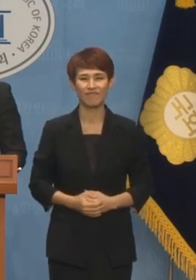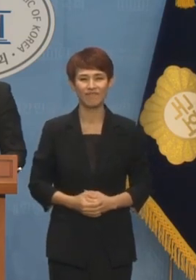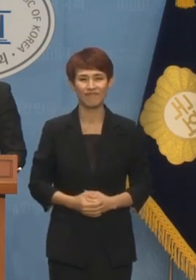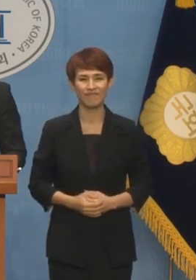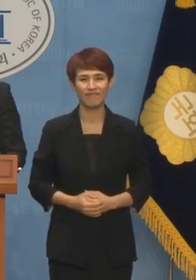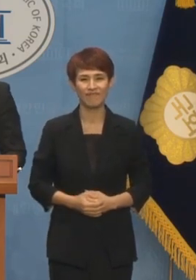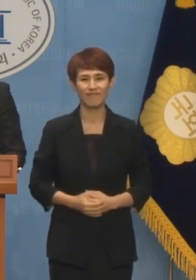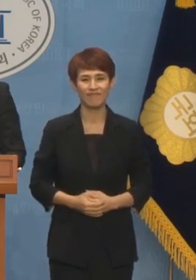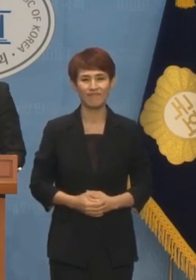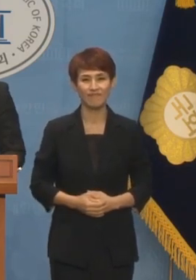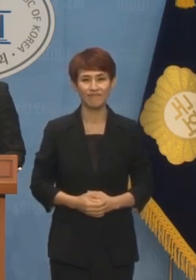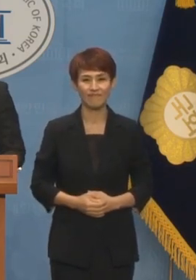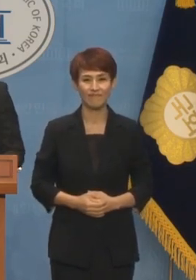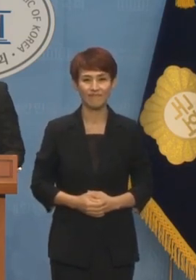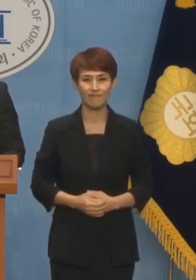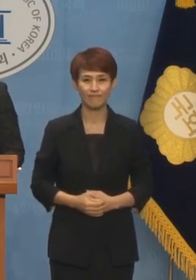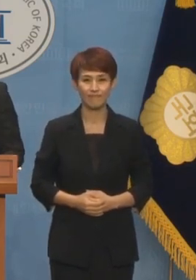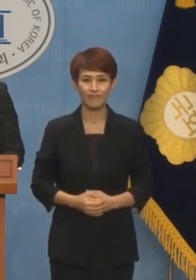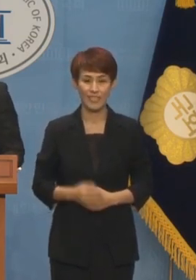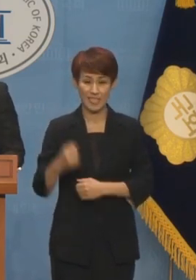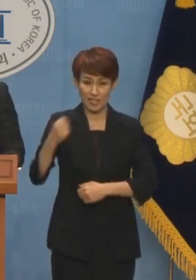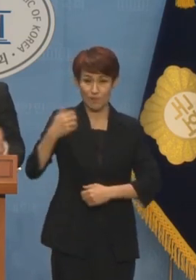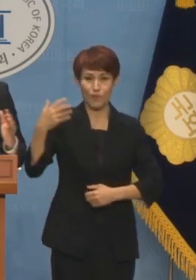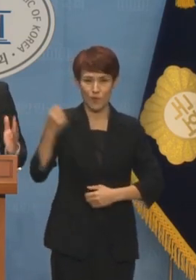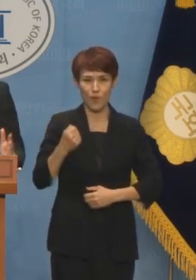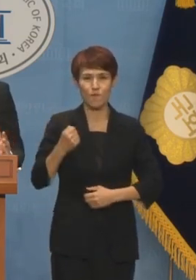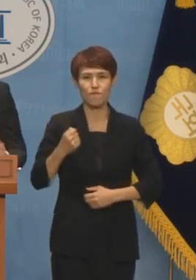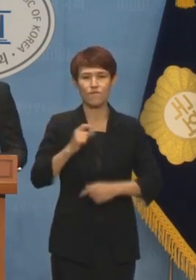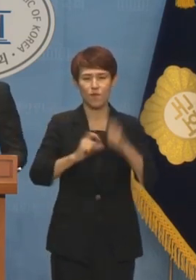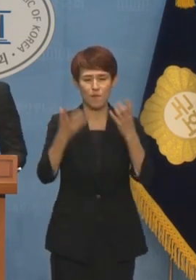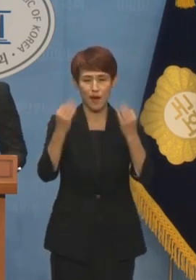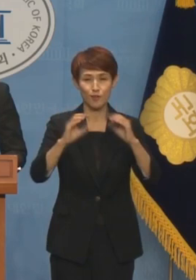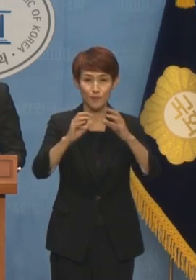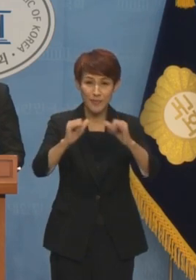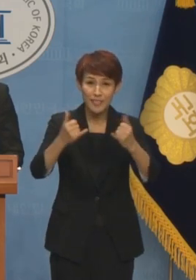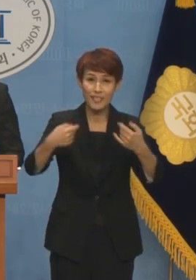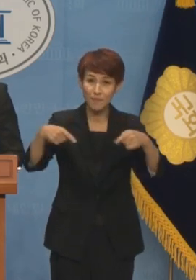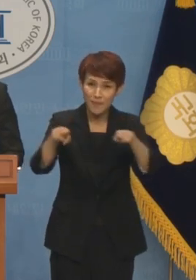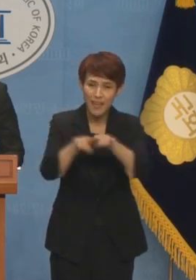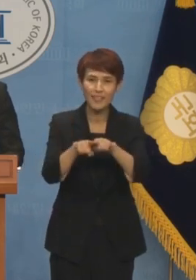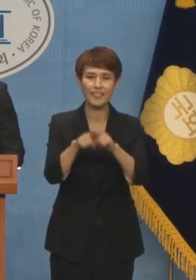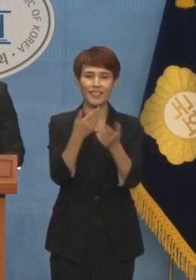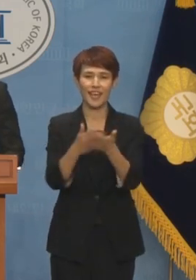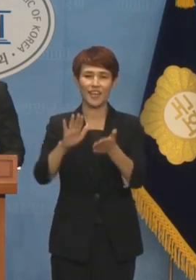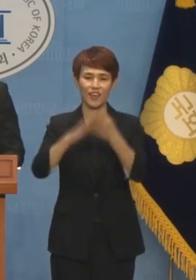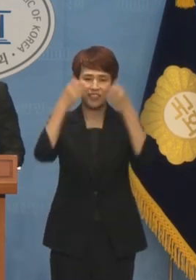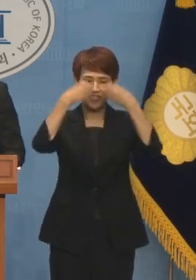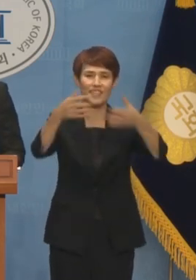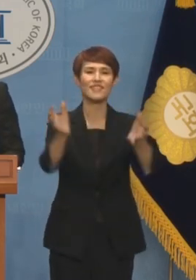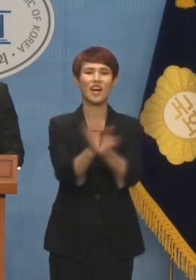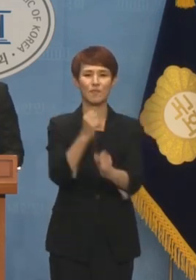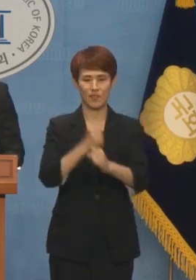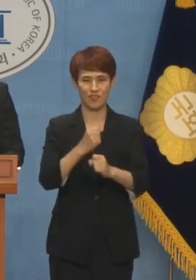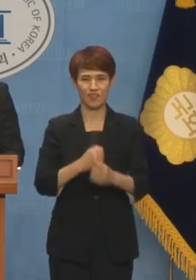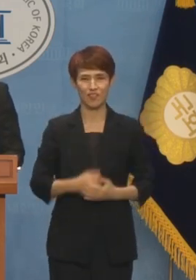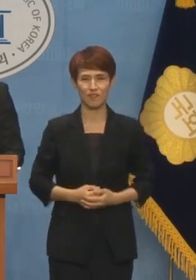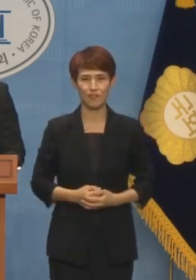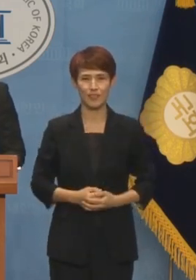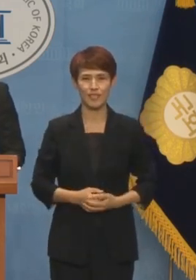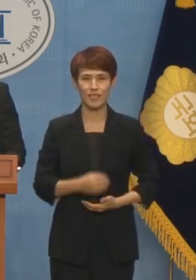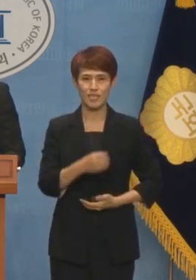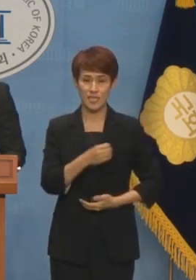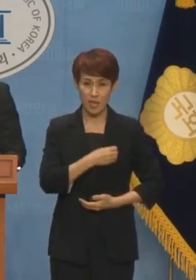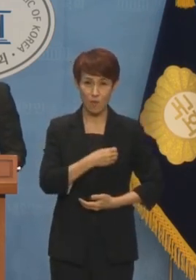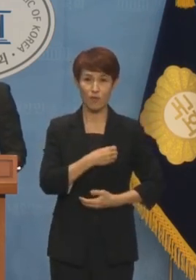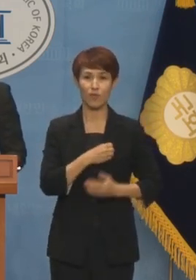생각합니다. 그 저력으로 더 많은 국민들과 함께하는 개혁신당, 전투적인 당원 모집을 통해서